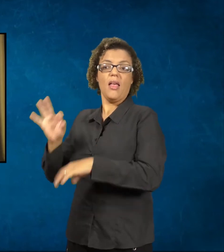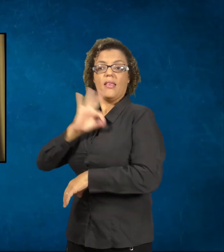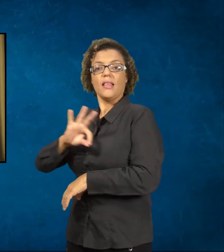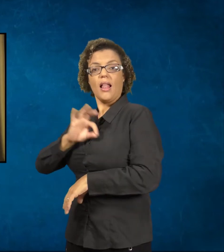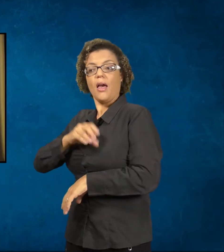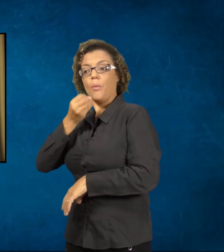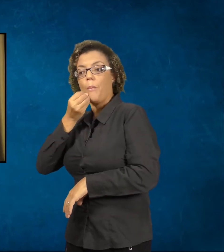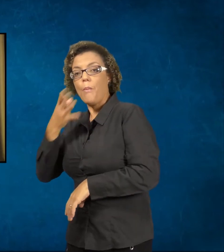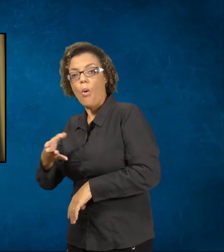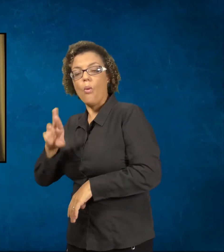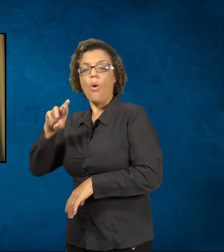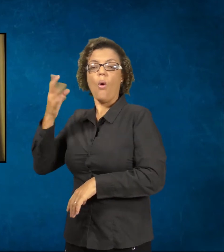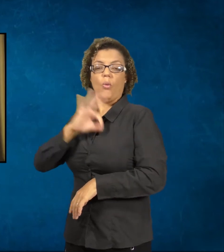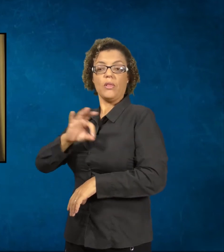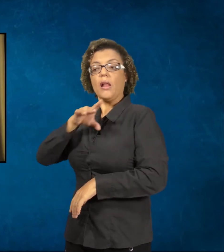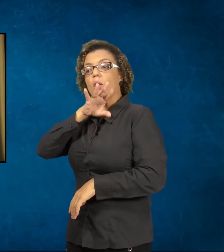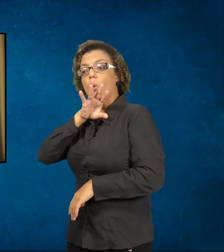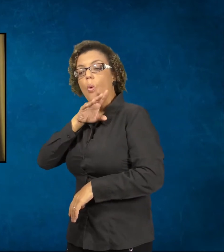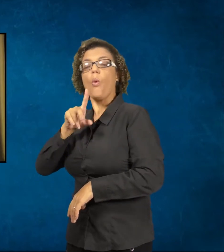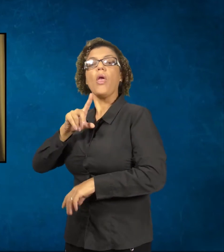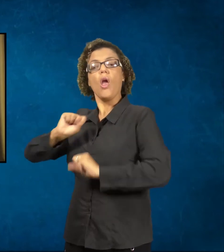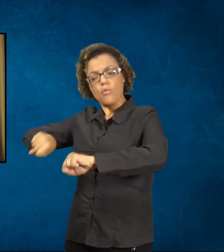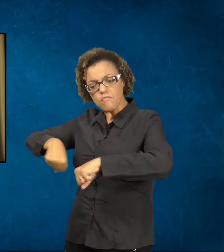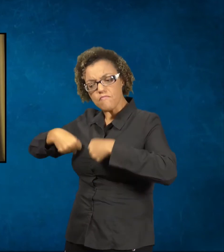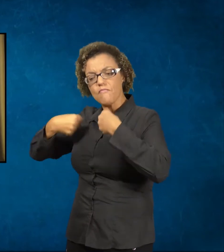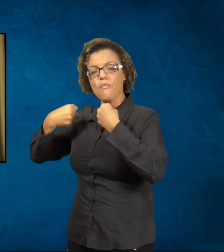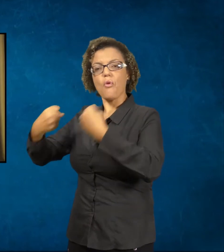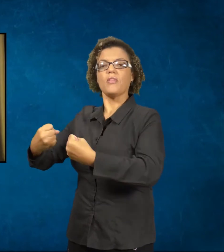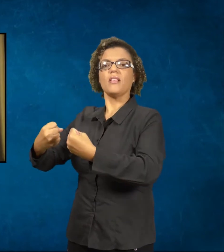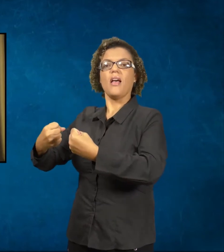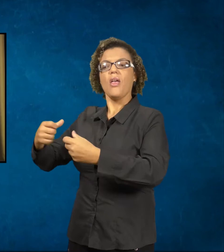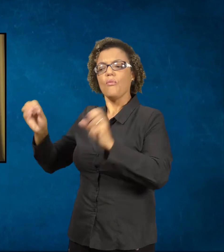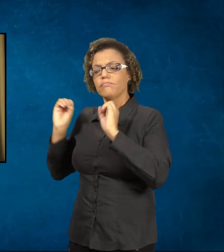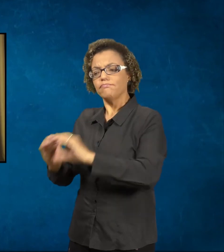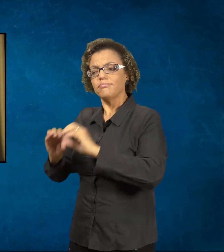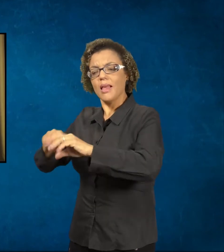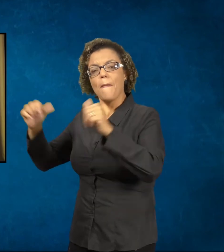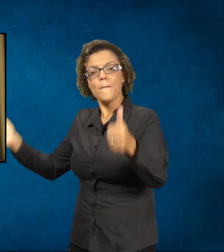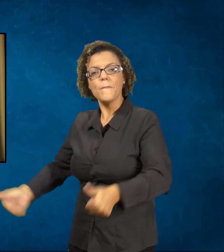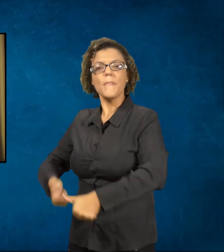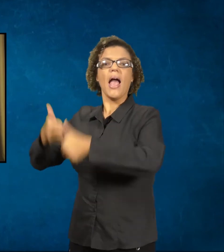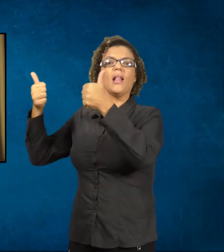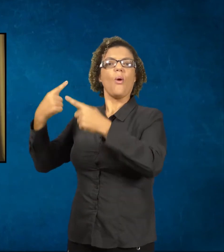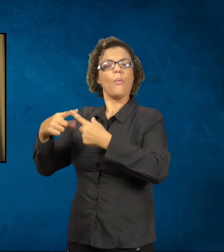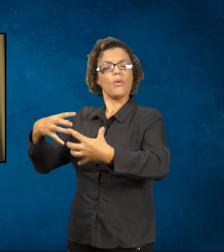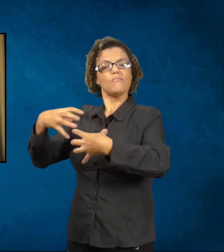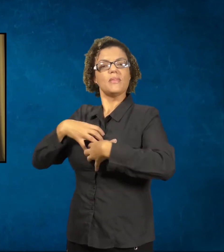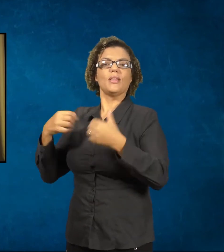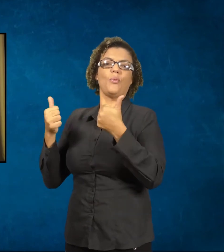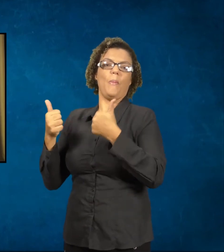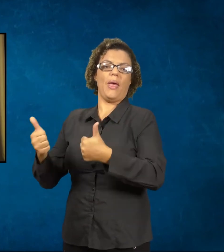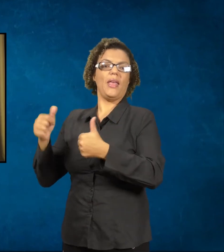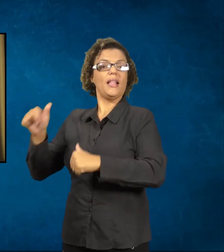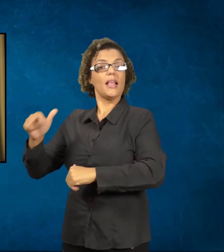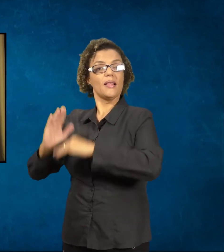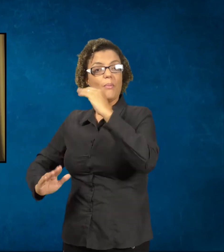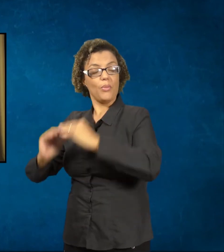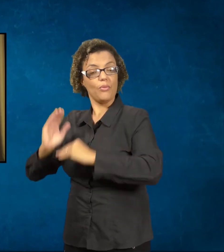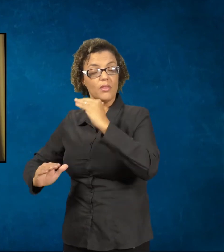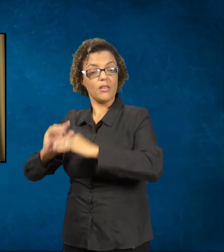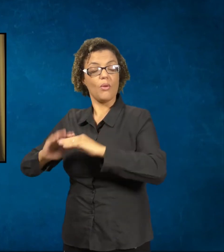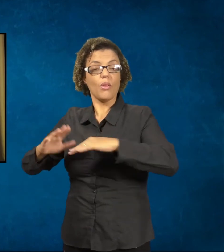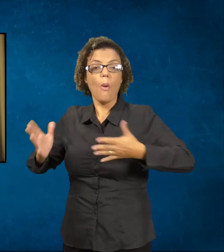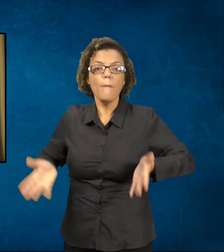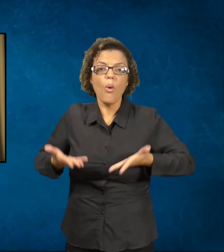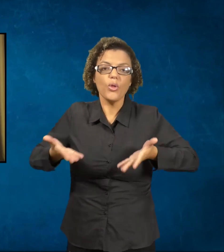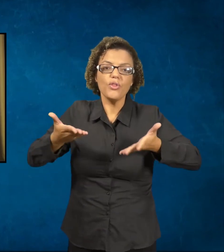vou dar o melhor porque me realizo nisso. Ou seja, motivação é um elemento fundamental. Entendam que